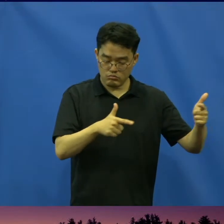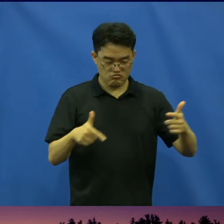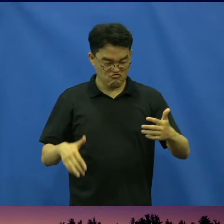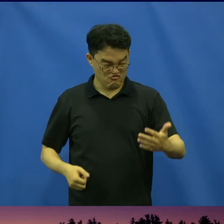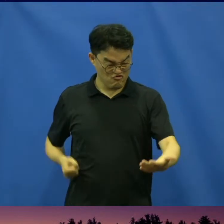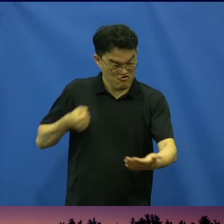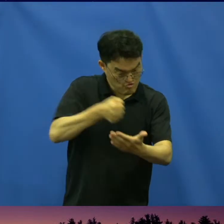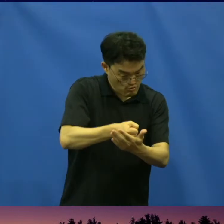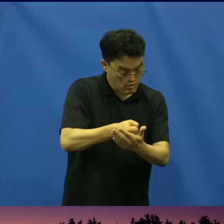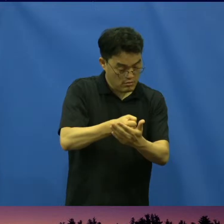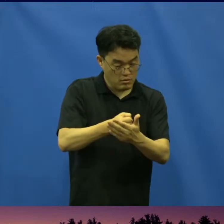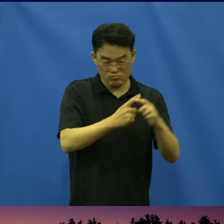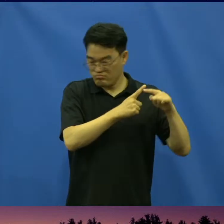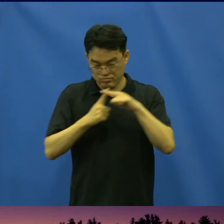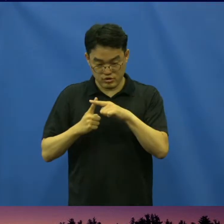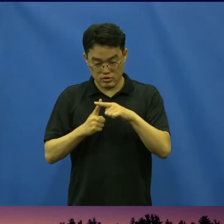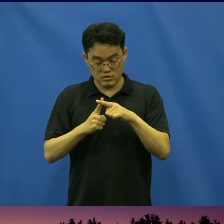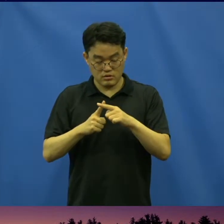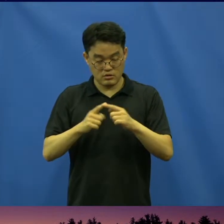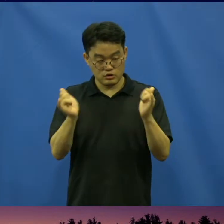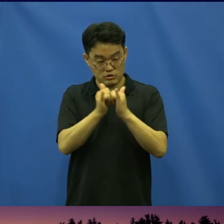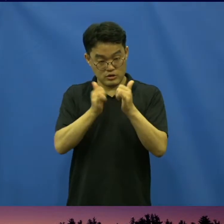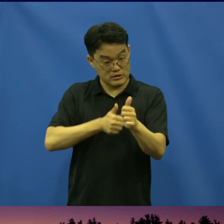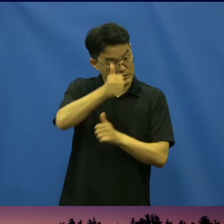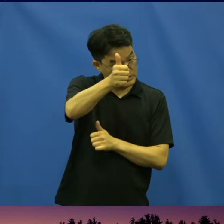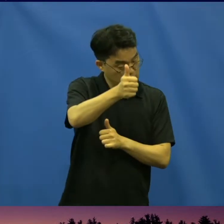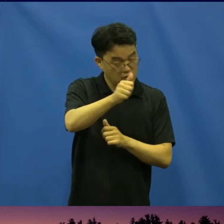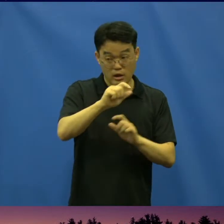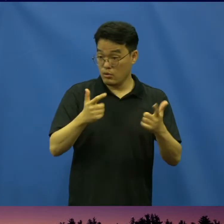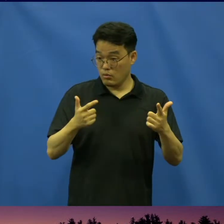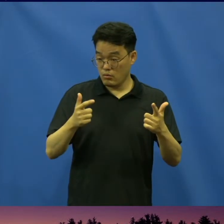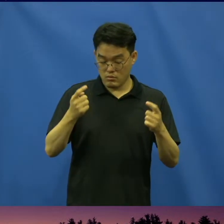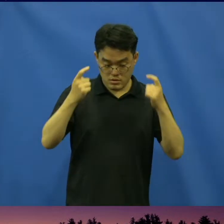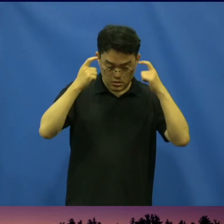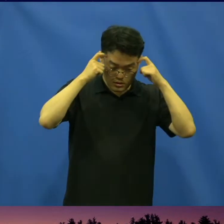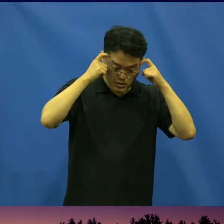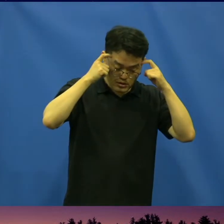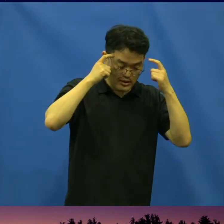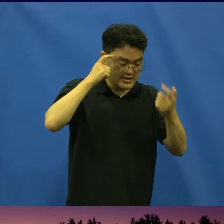전쟁에 승리하는 것도 아니고 지혜자들이라고 음식물을 얻는 것도 아니고